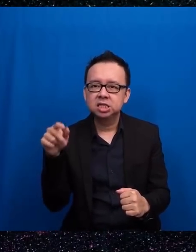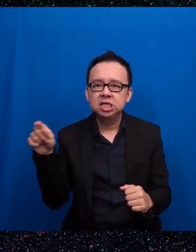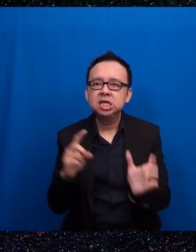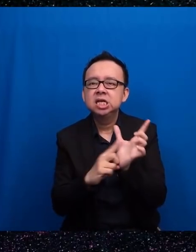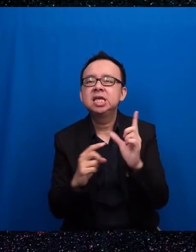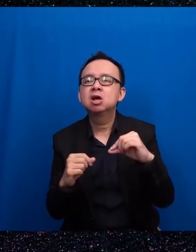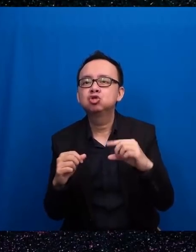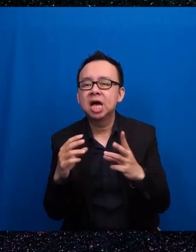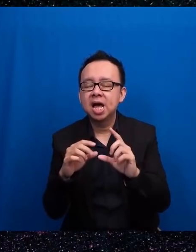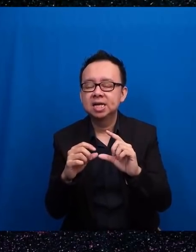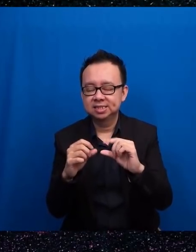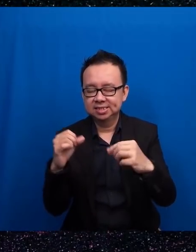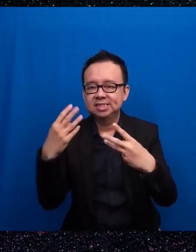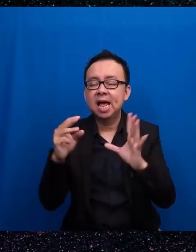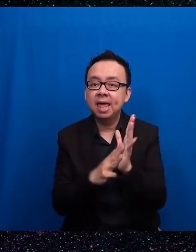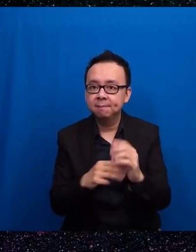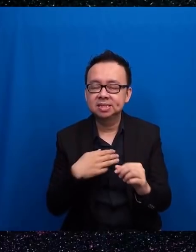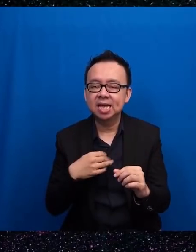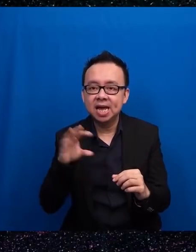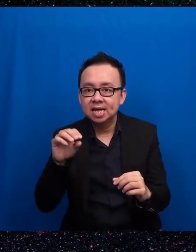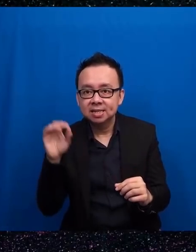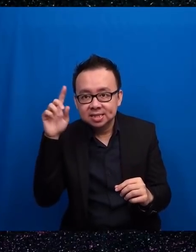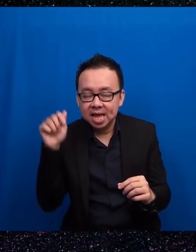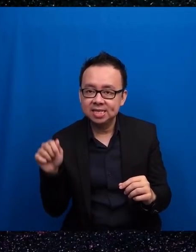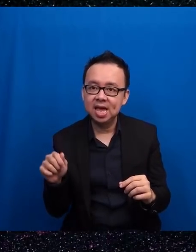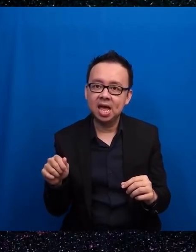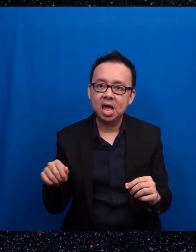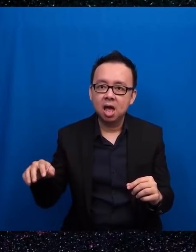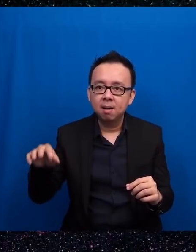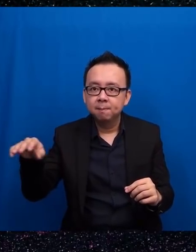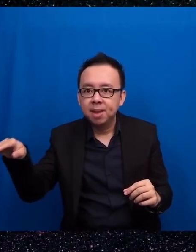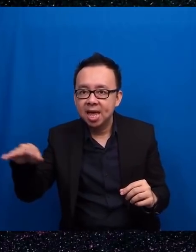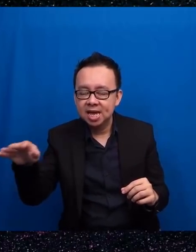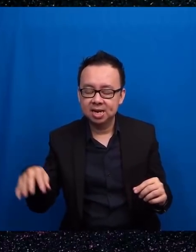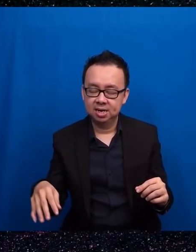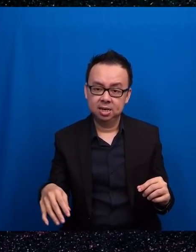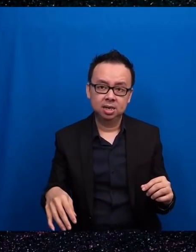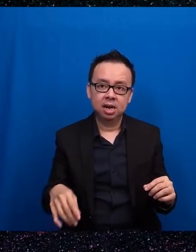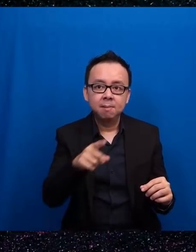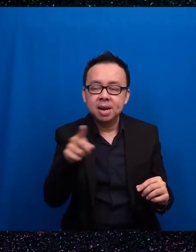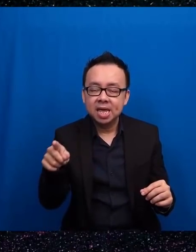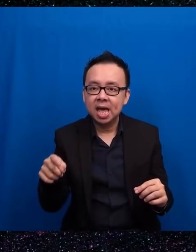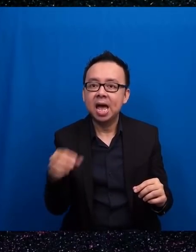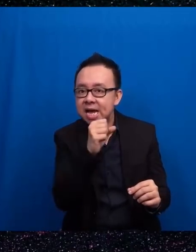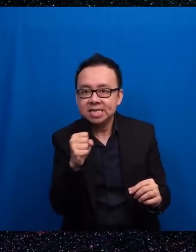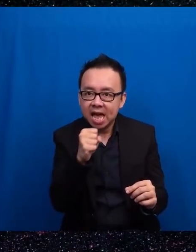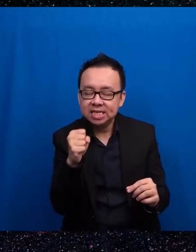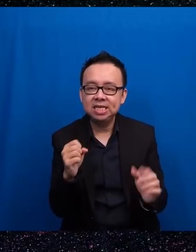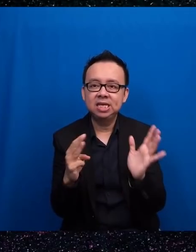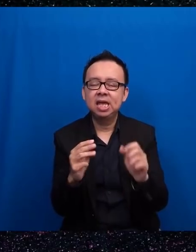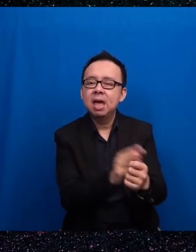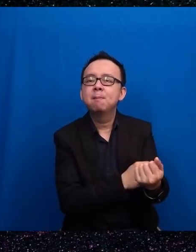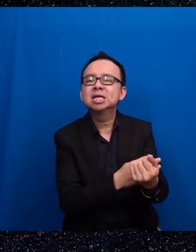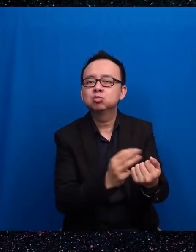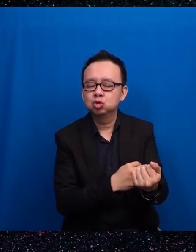sama waiternya karena saya nggak ngerti bahasa Ibrani, saya tanya mereka nyanyi apa? Oh mereka nyanyi Mazmur. Hah? Anak-anak muda nyanyi Mazmur